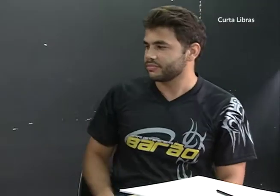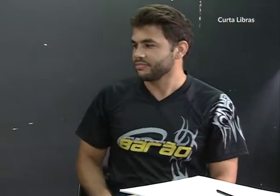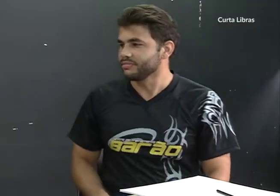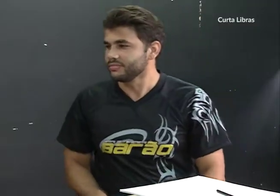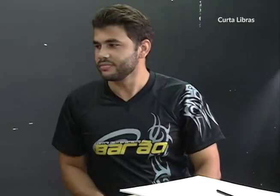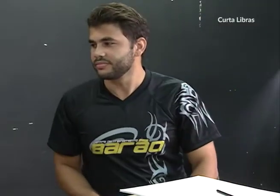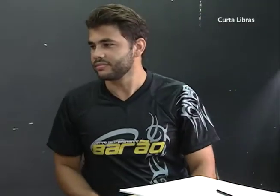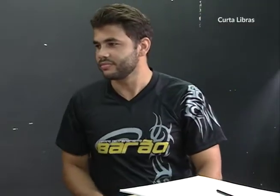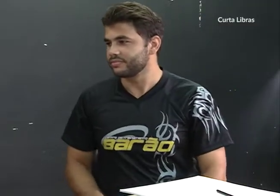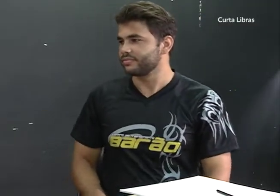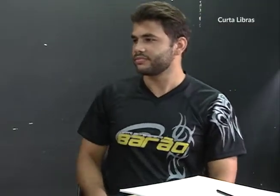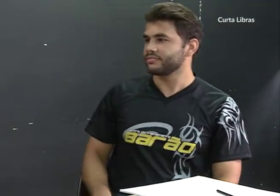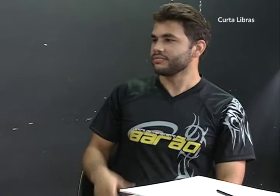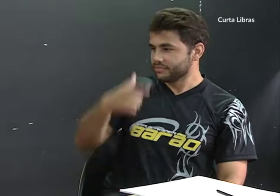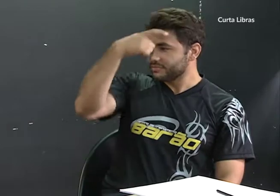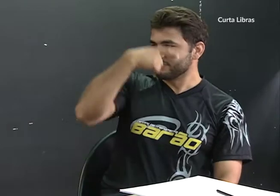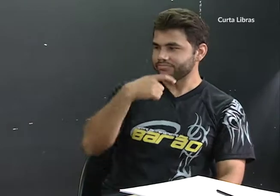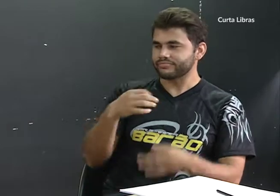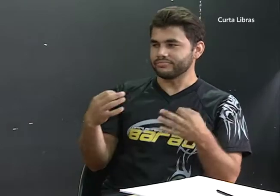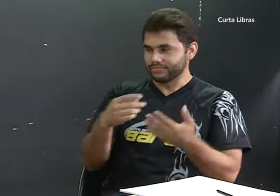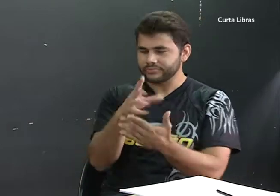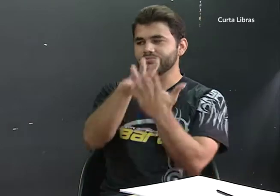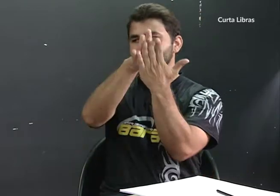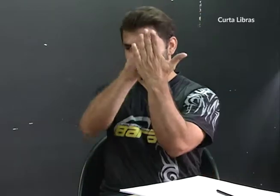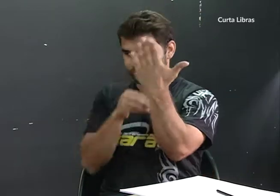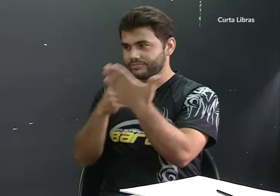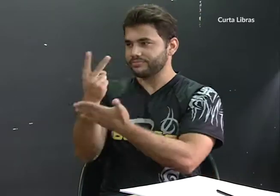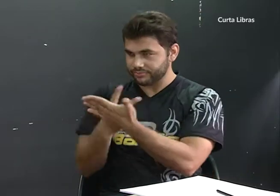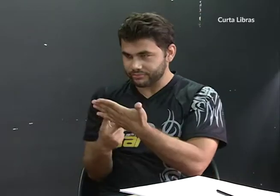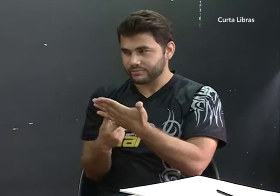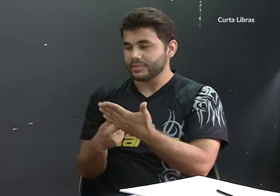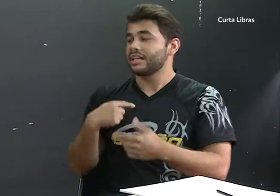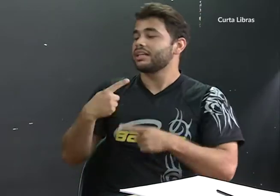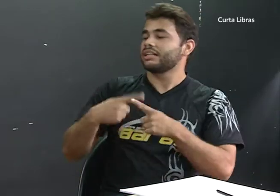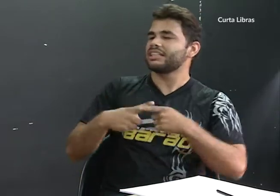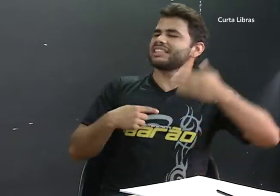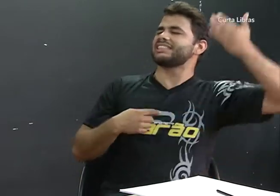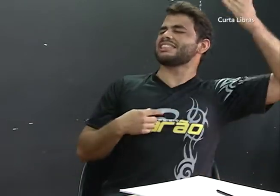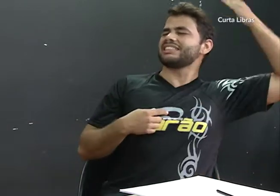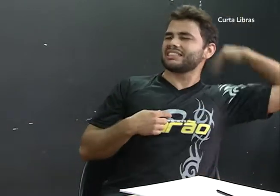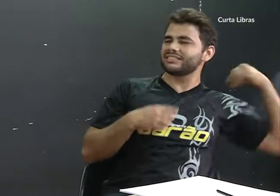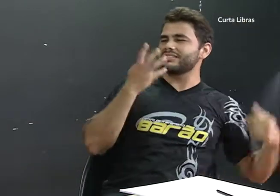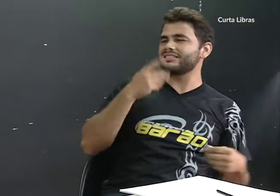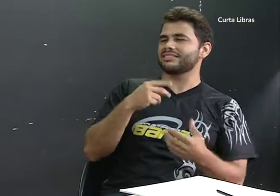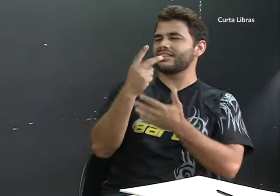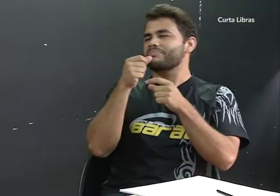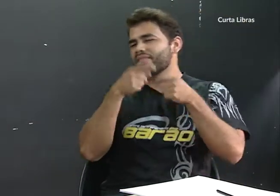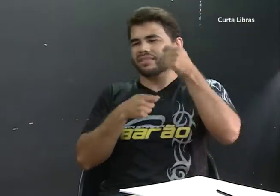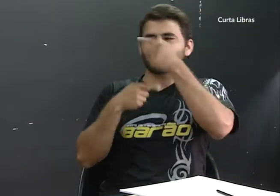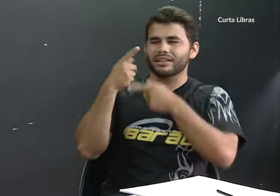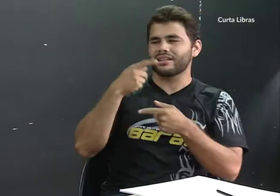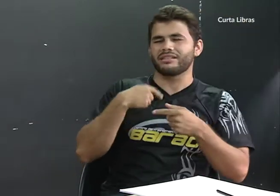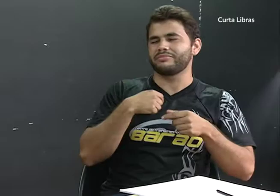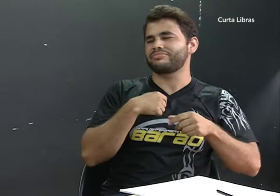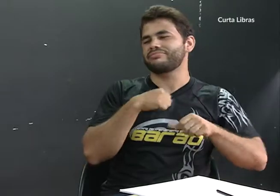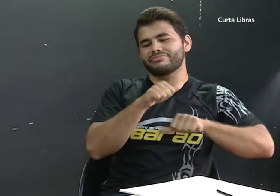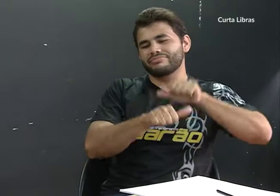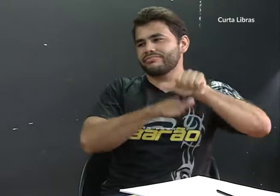uma caricatura também. Mas antes, eu fazia mais caricaturas baseadas no humor, intensificando os traços. Agora, faço rostos mais